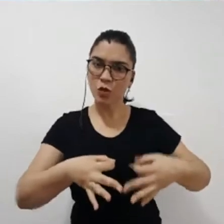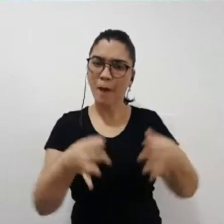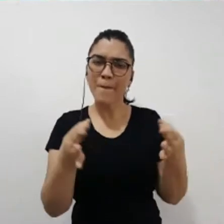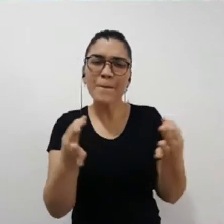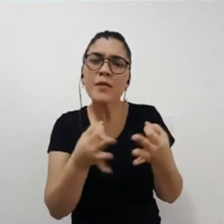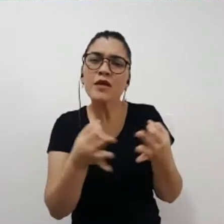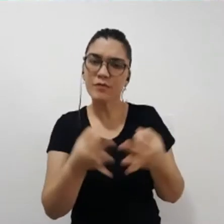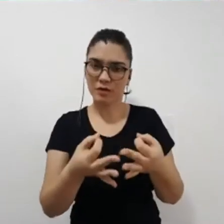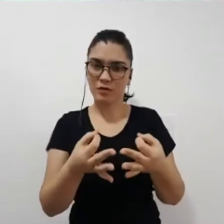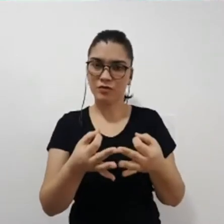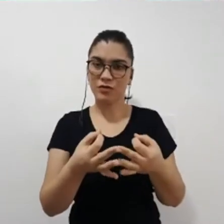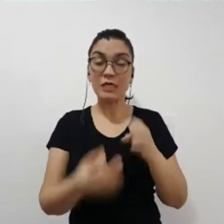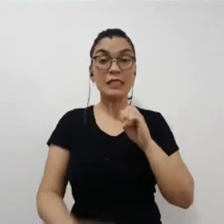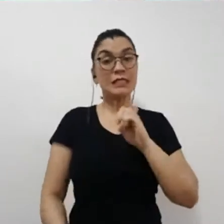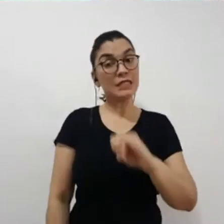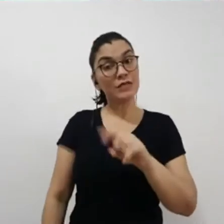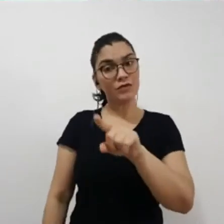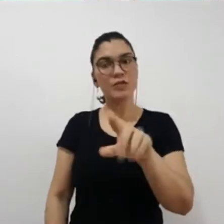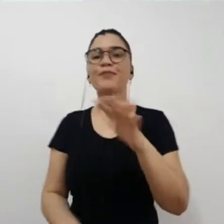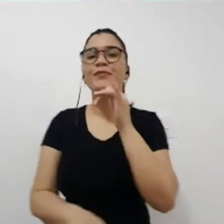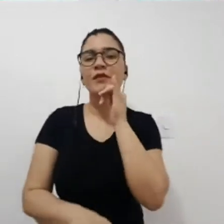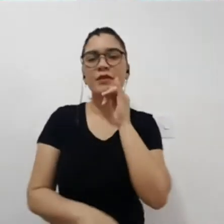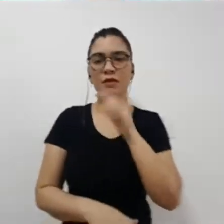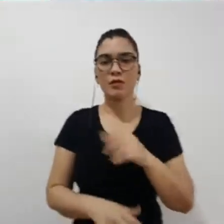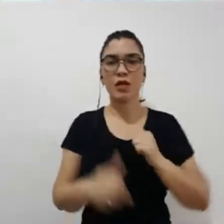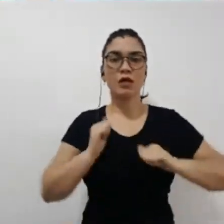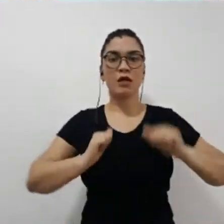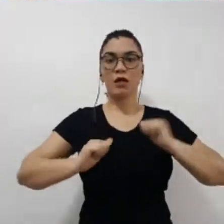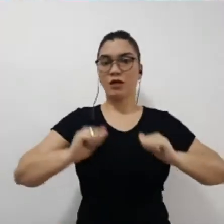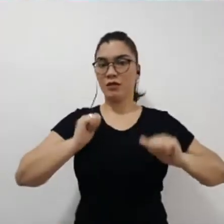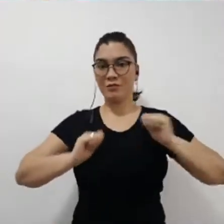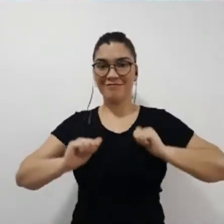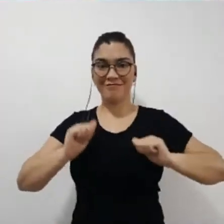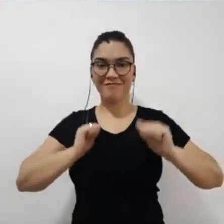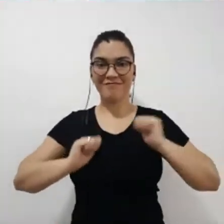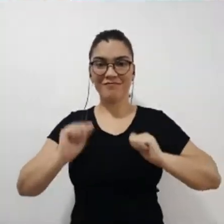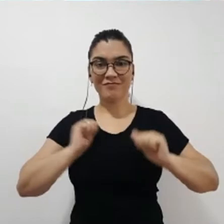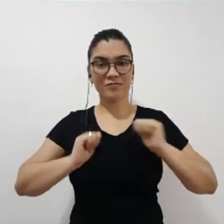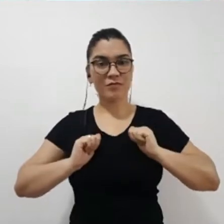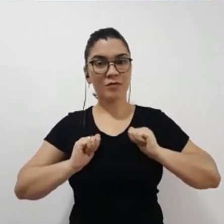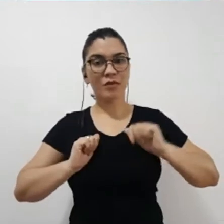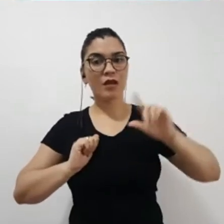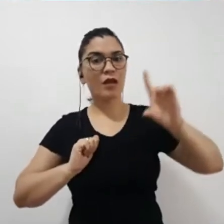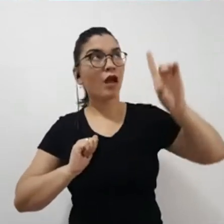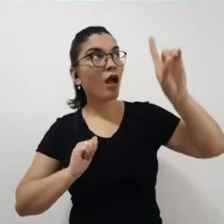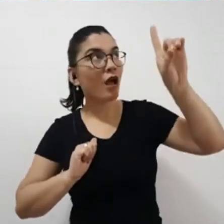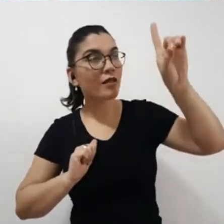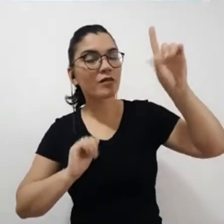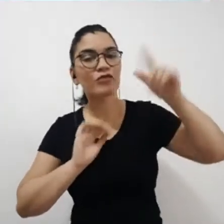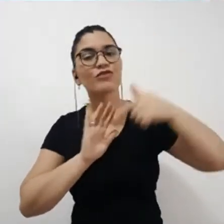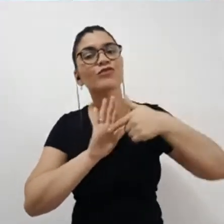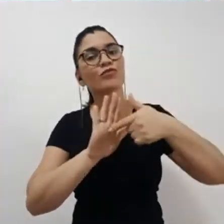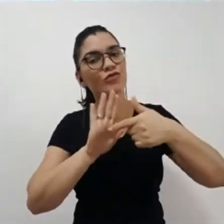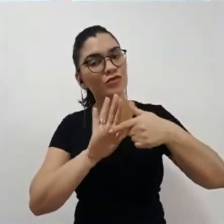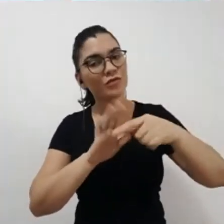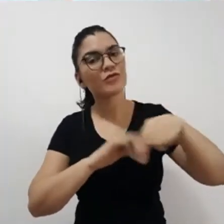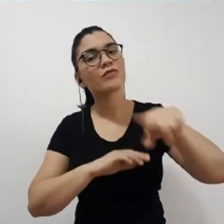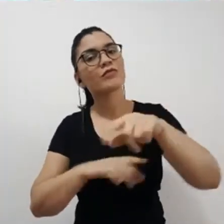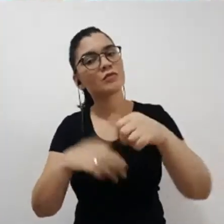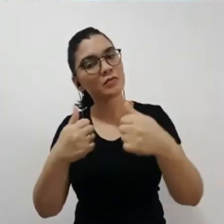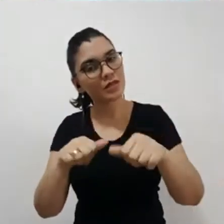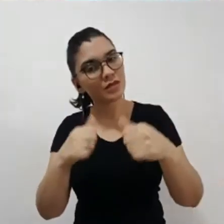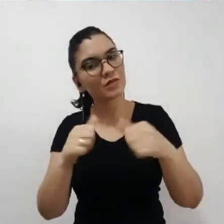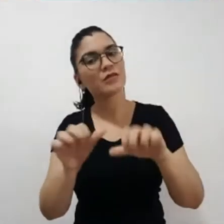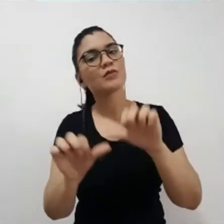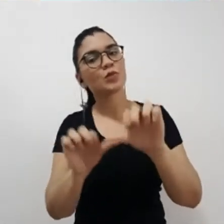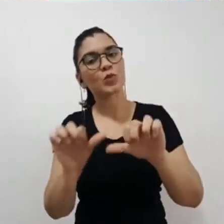sendo ansiedade, é Deus que está mostrando uma área da tua vida que você precisa trabalhar. Se